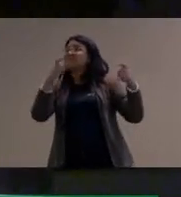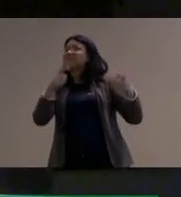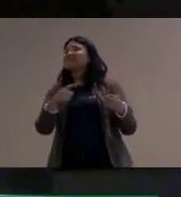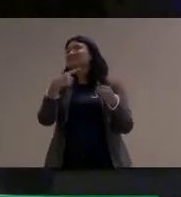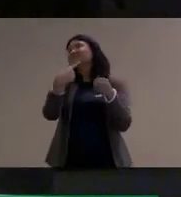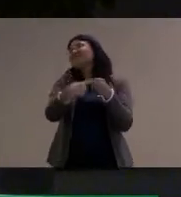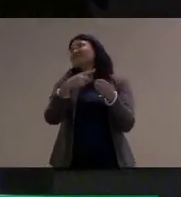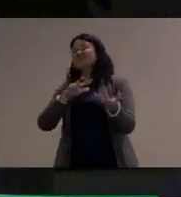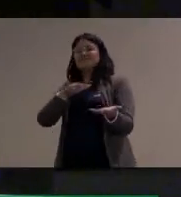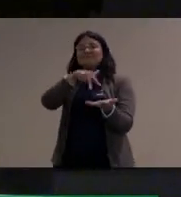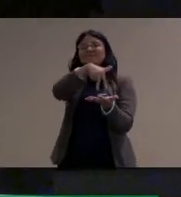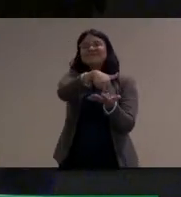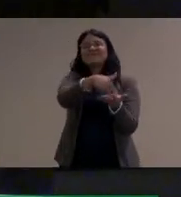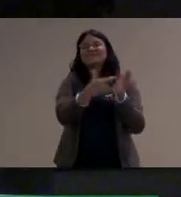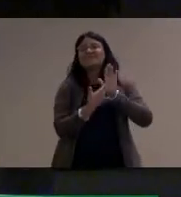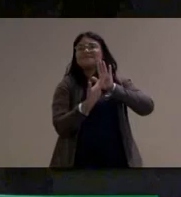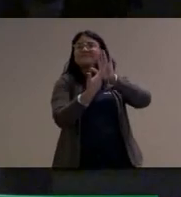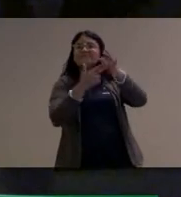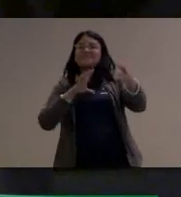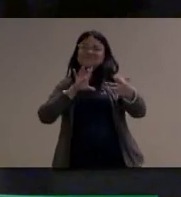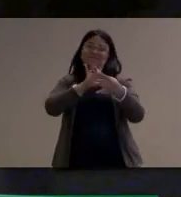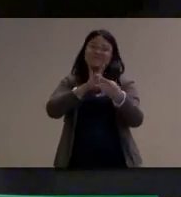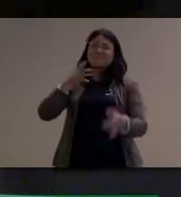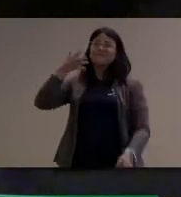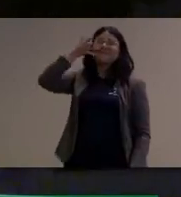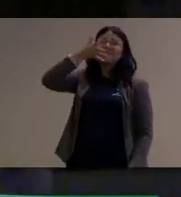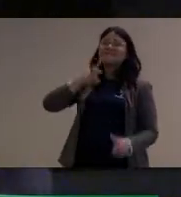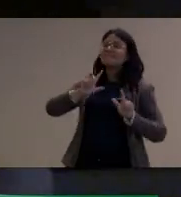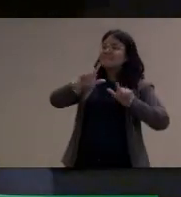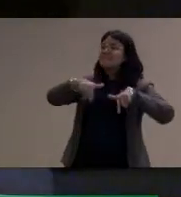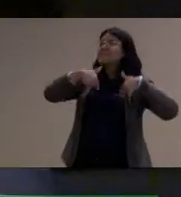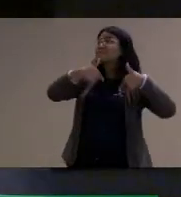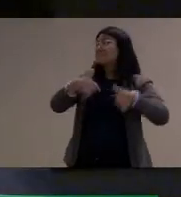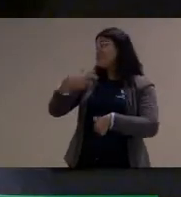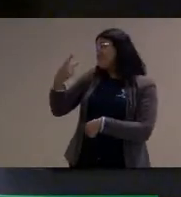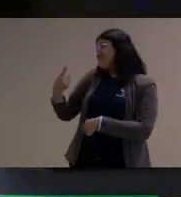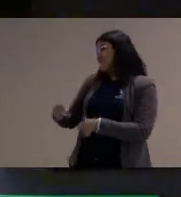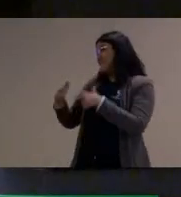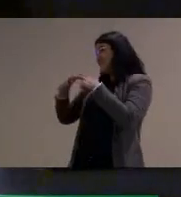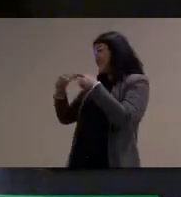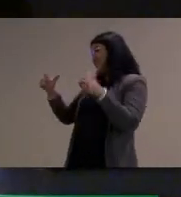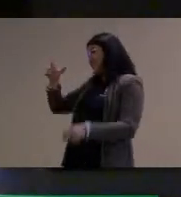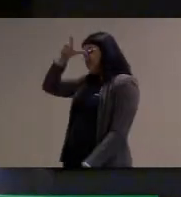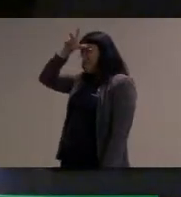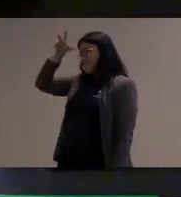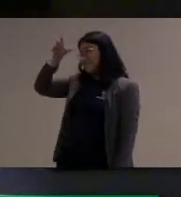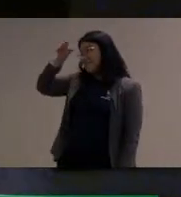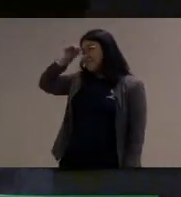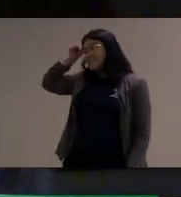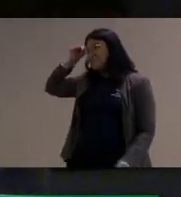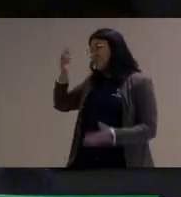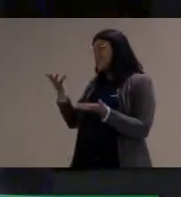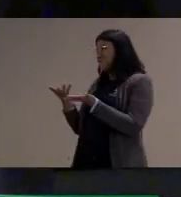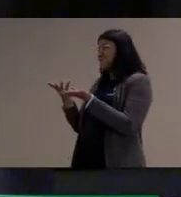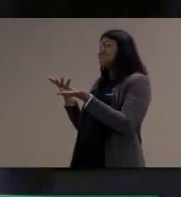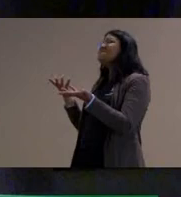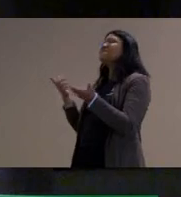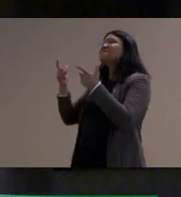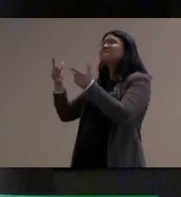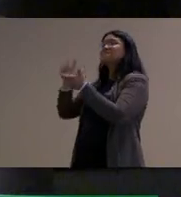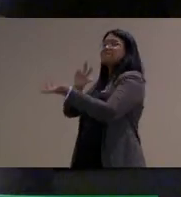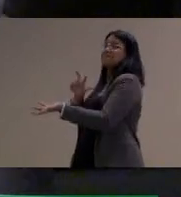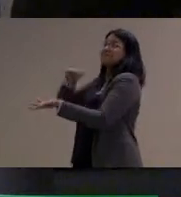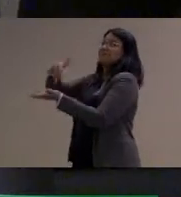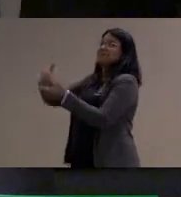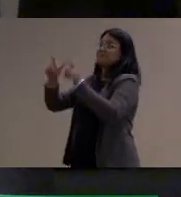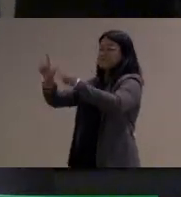nosso lugar ativar a nossa rede a nossa rede é o